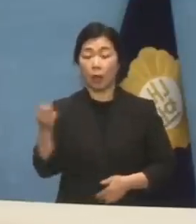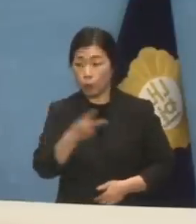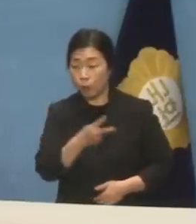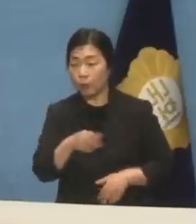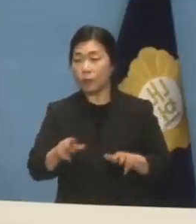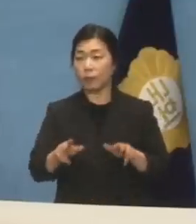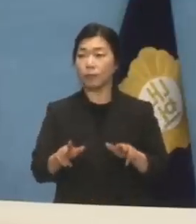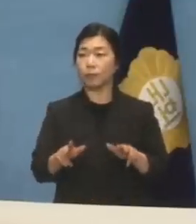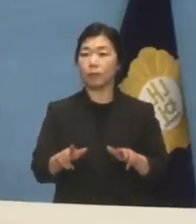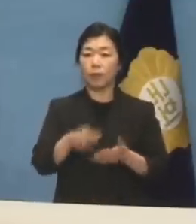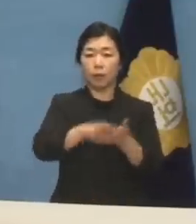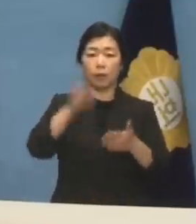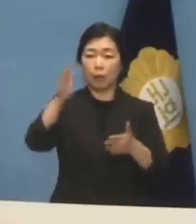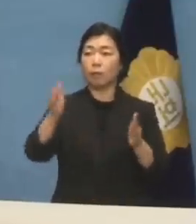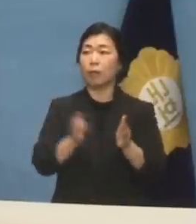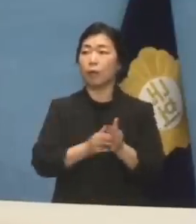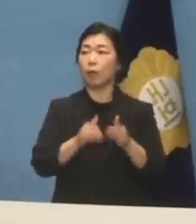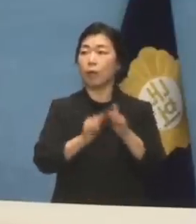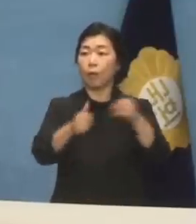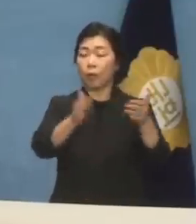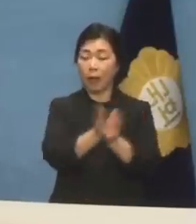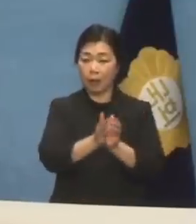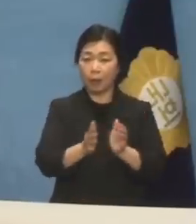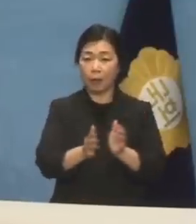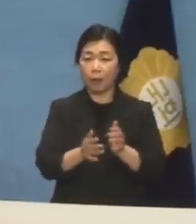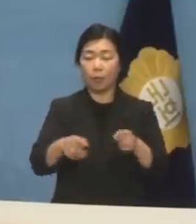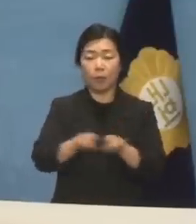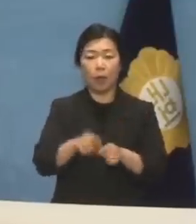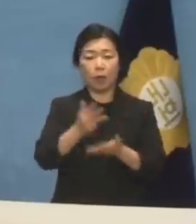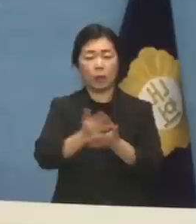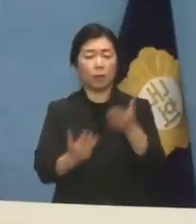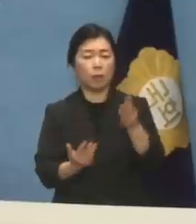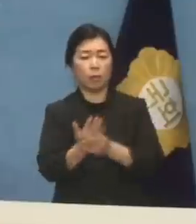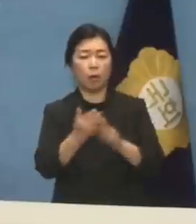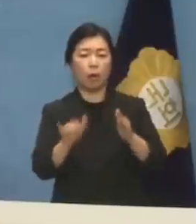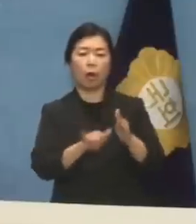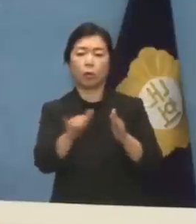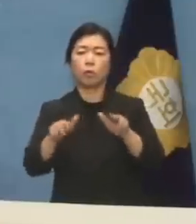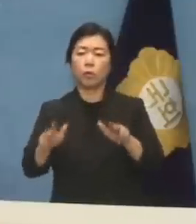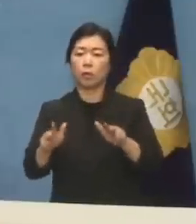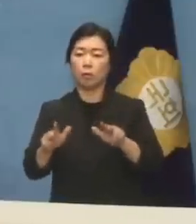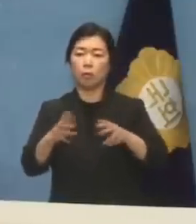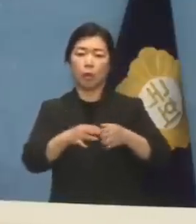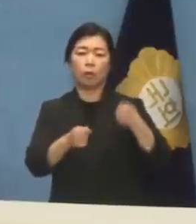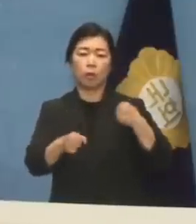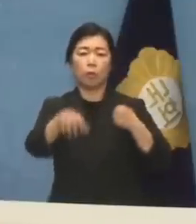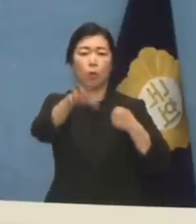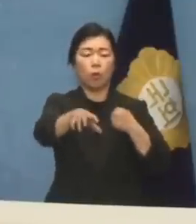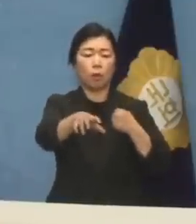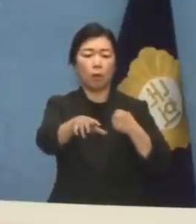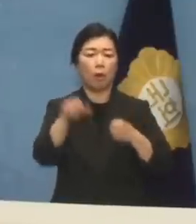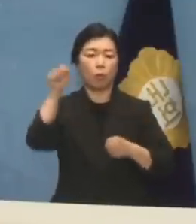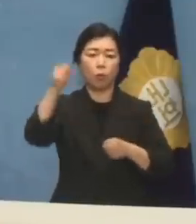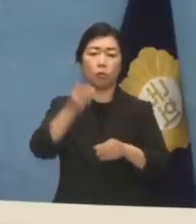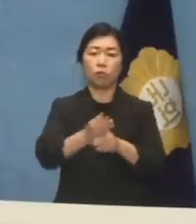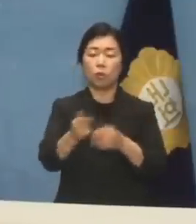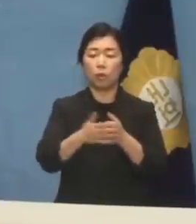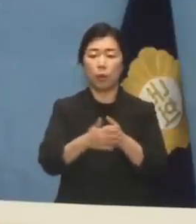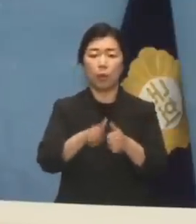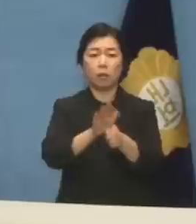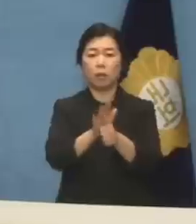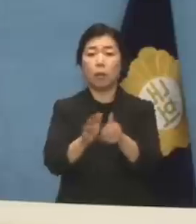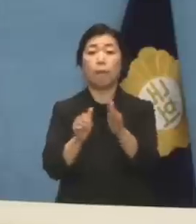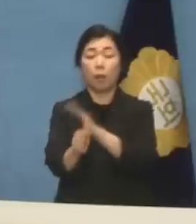저희 그 기자회견 마치고요. 우리 대표단 분들하고 이태원 참사 유가족들이 지금 국힘 당사 앞에서 농성 중이신데요.